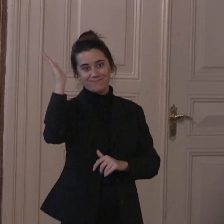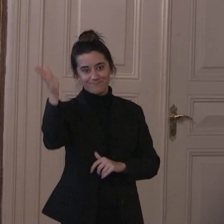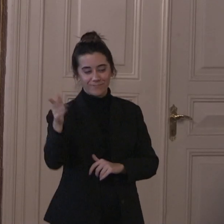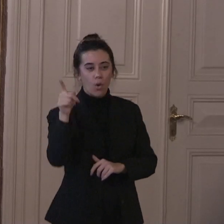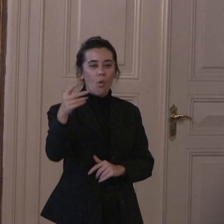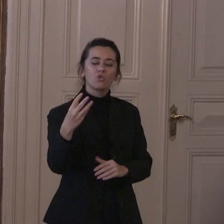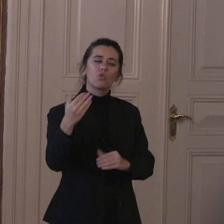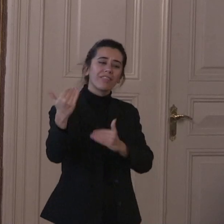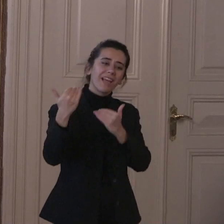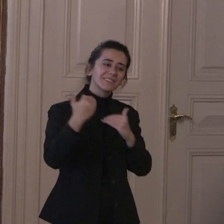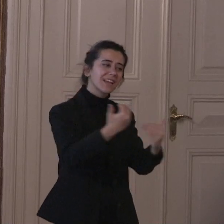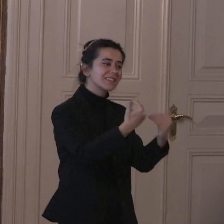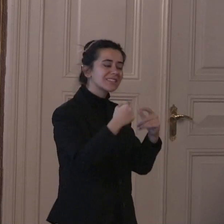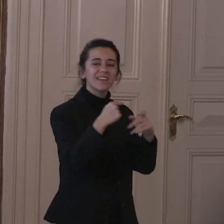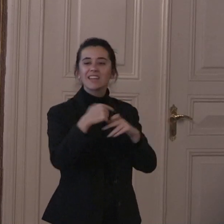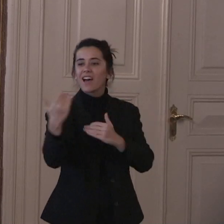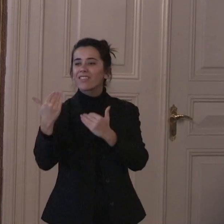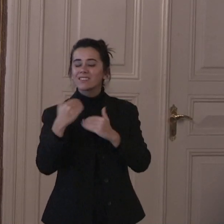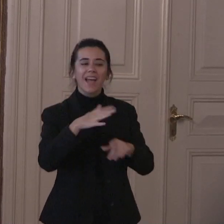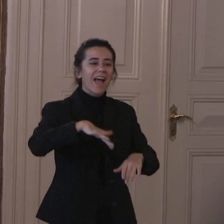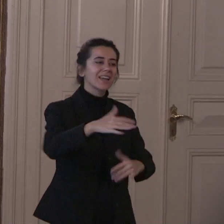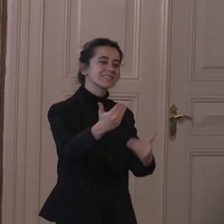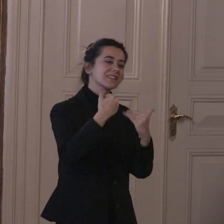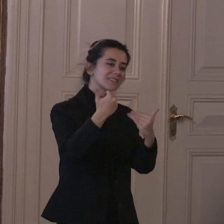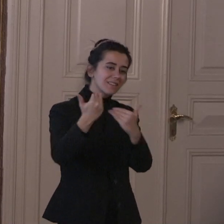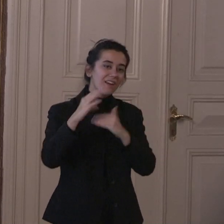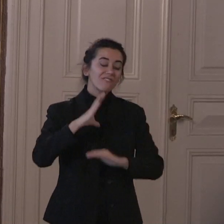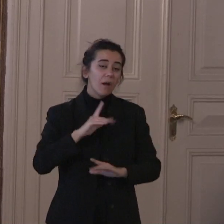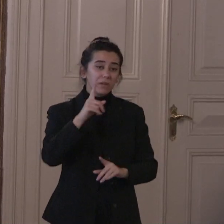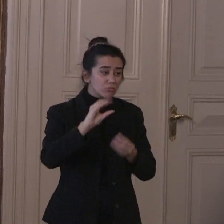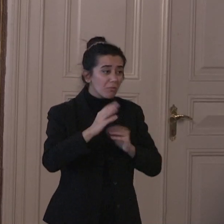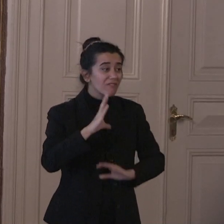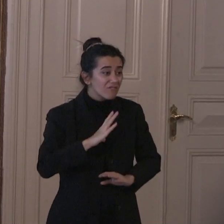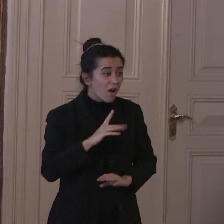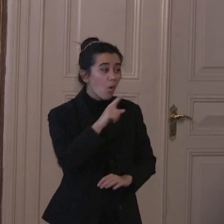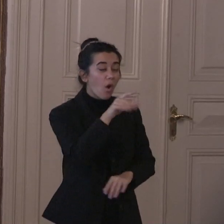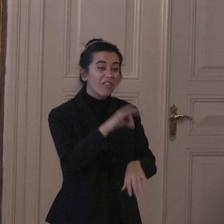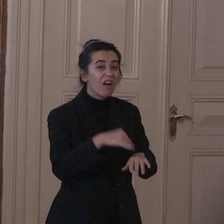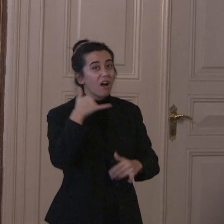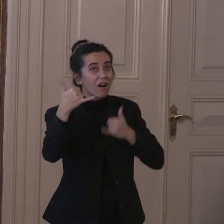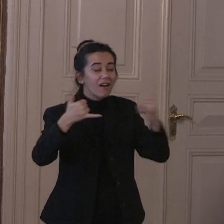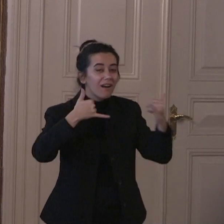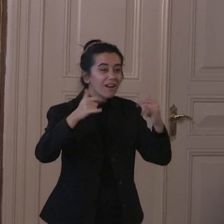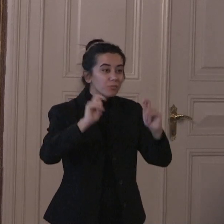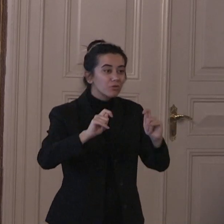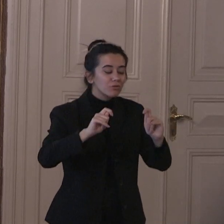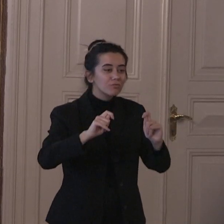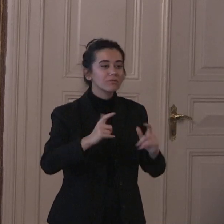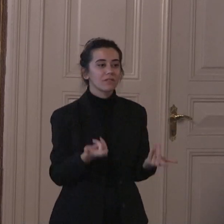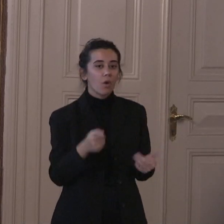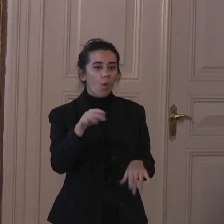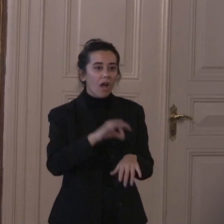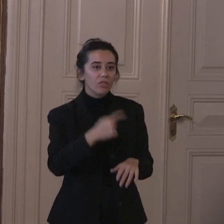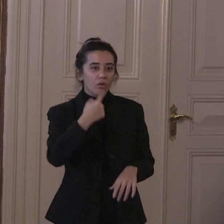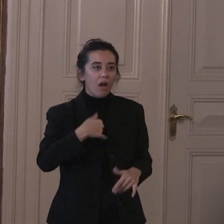büyük desteği oldu. Hala herhangi bir sıkıntı yaşadığım zaman direkt Ilgın abi arıyorum, Esra hocamızı arıyorum. Artık diyorlar ki arama,